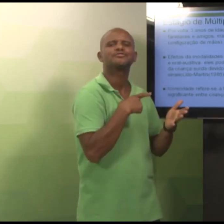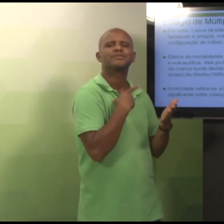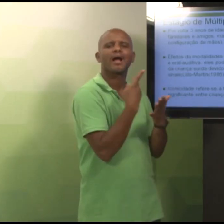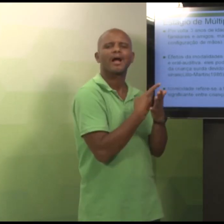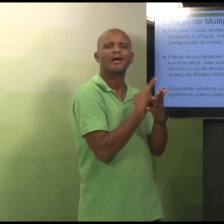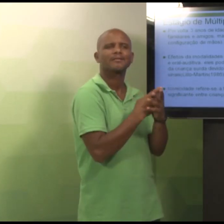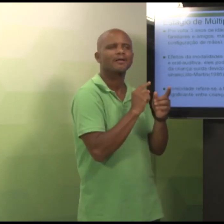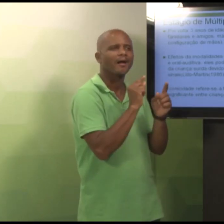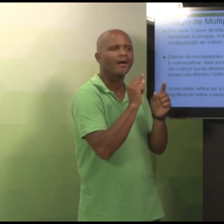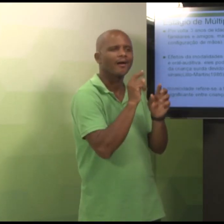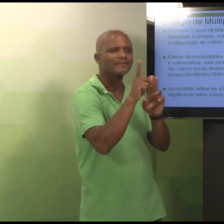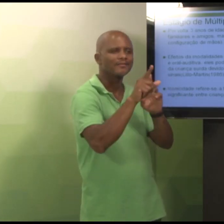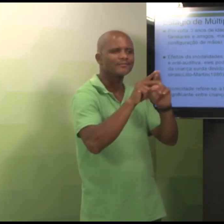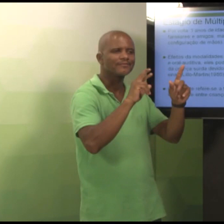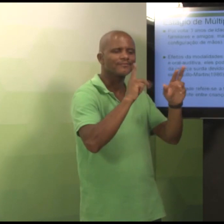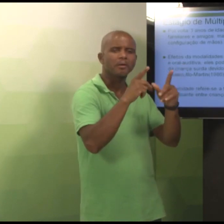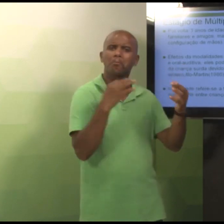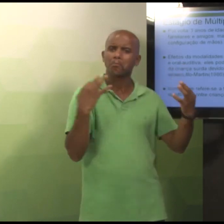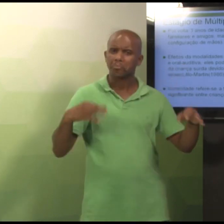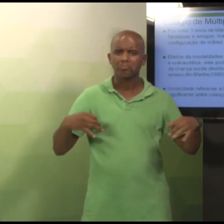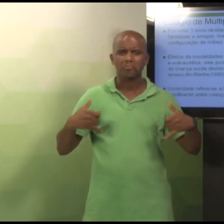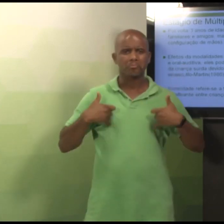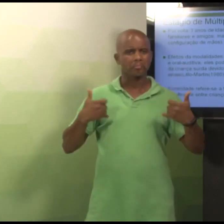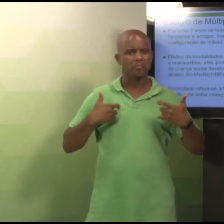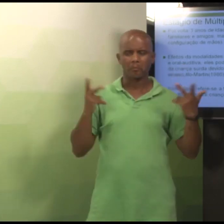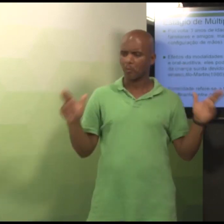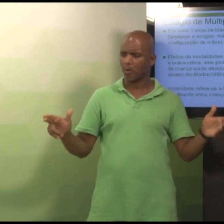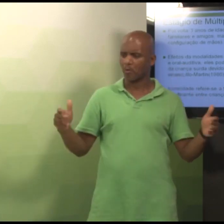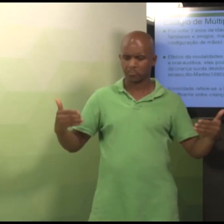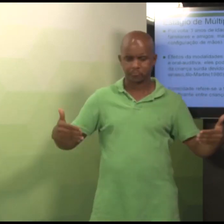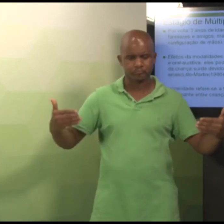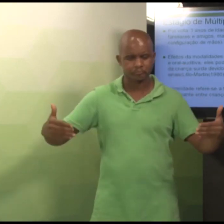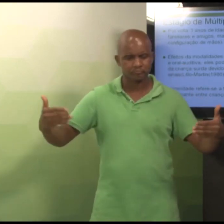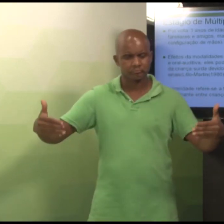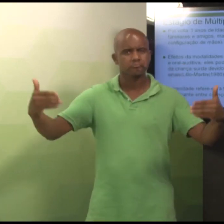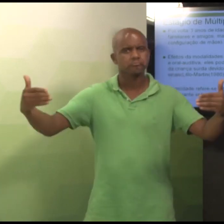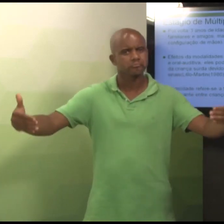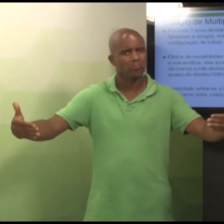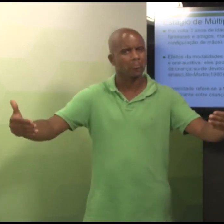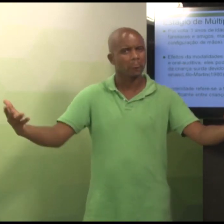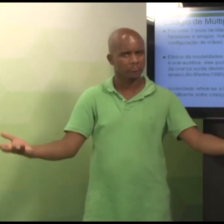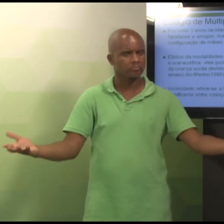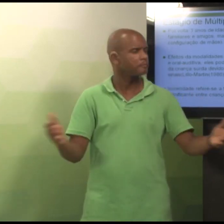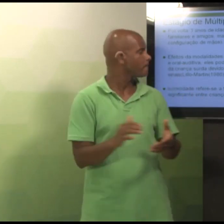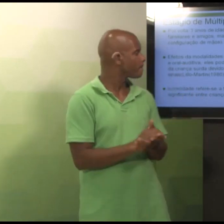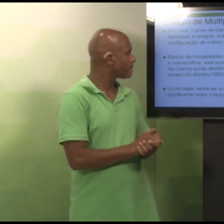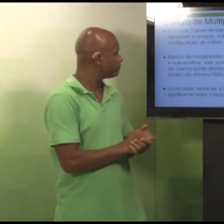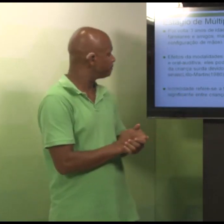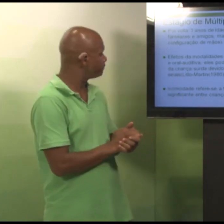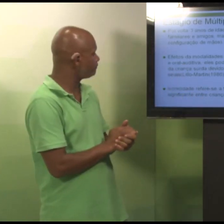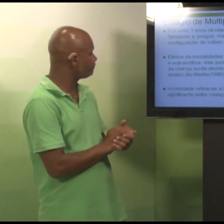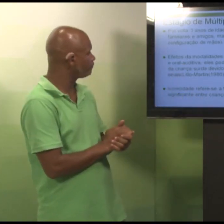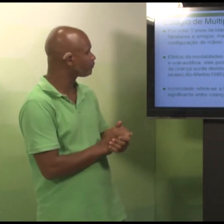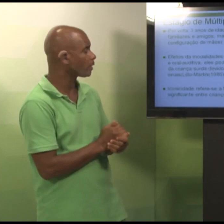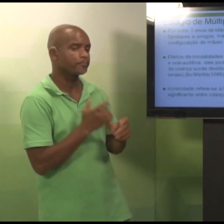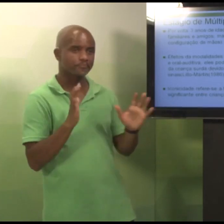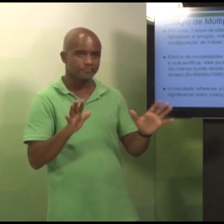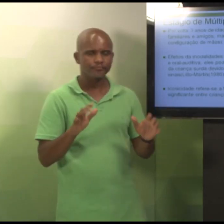na expressão dos sinais. Então, haverá uma diferença ali, falhas na configuração de mão, ou seja,